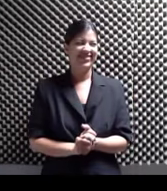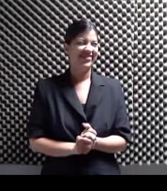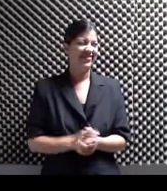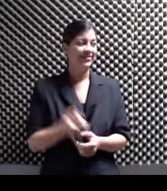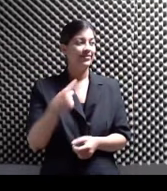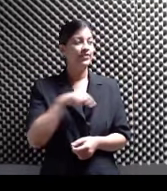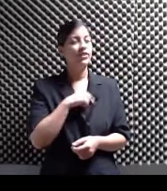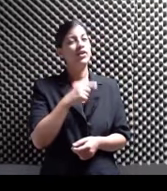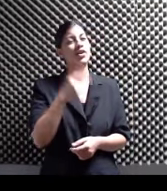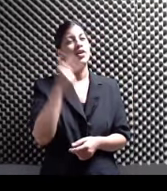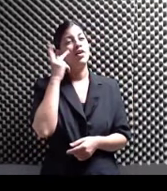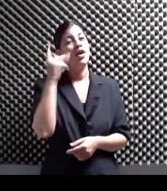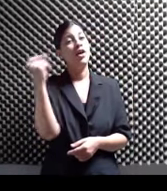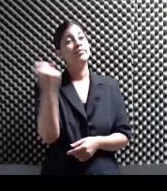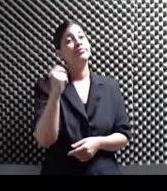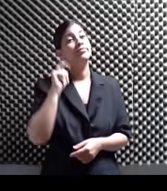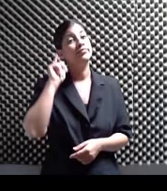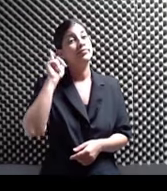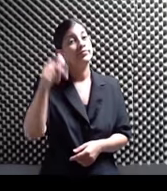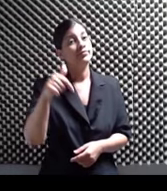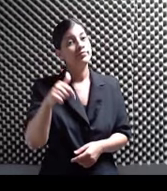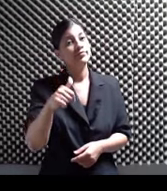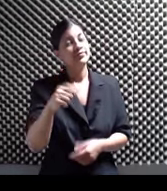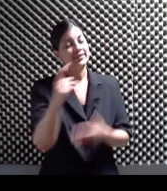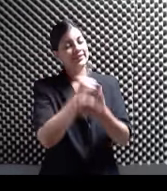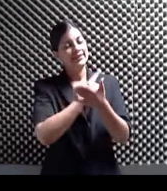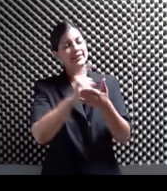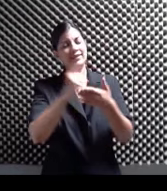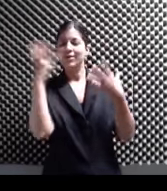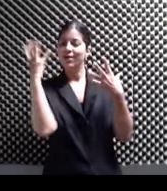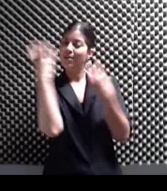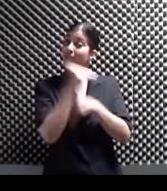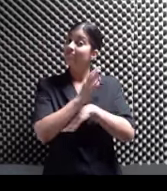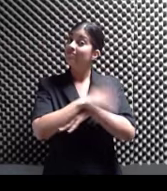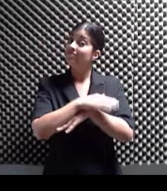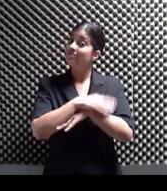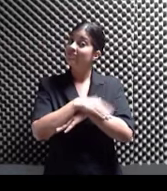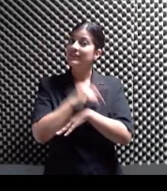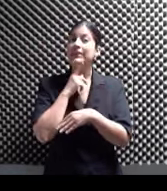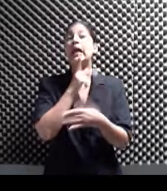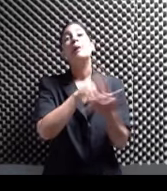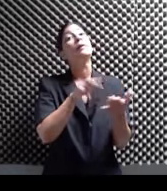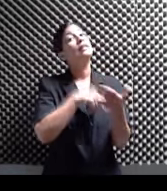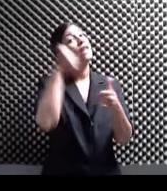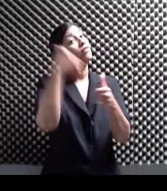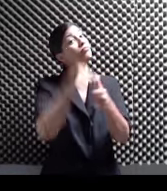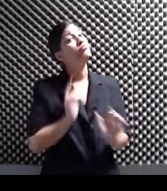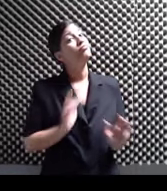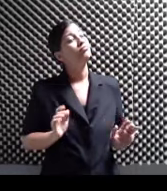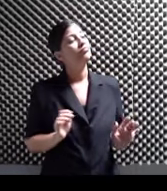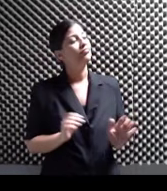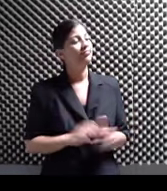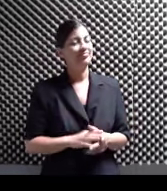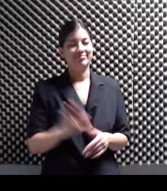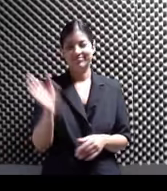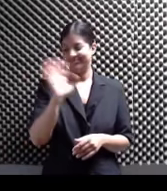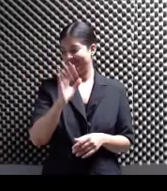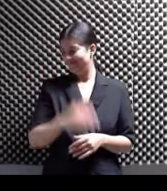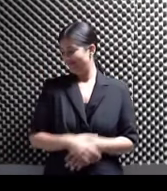Y nosotros nos vamos hasta el próximo martes. Tengan una linda semana. Pórtense bien y hagan la planilla. Plantillas, llamadas,